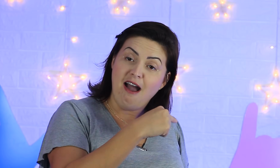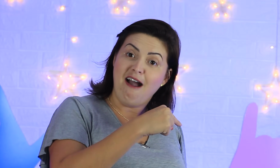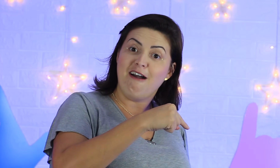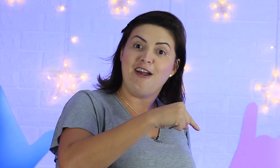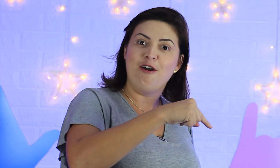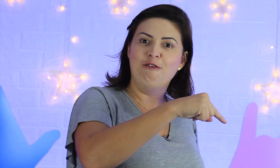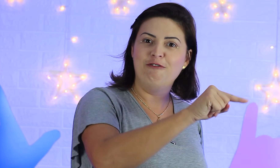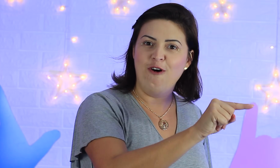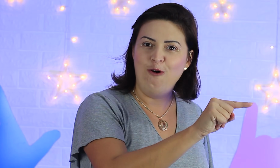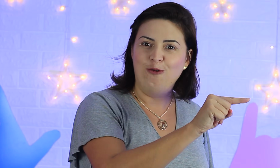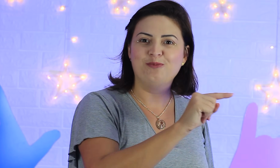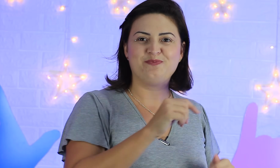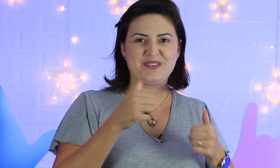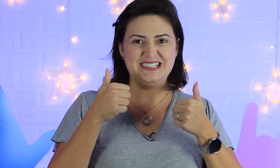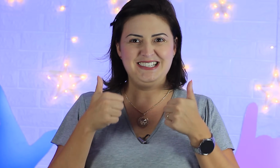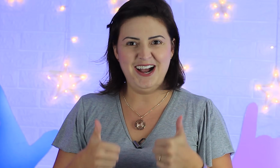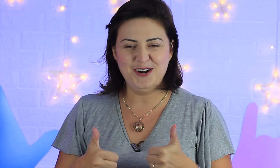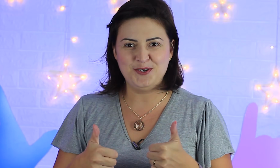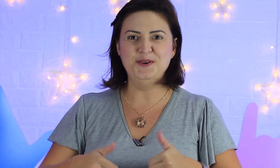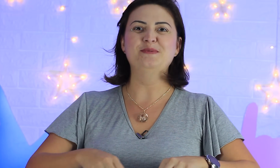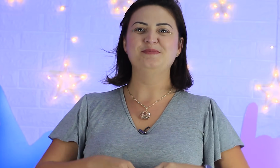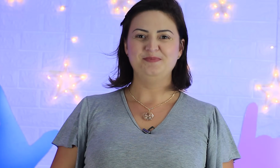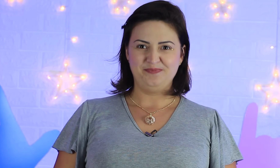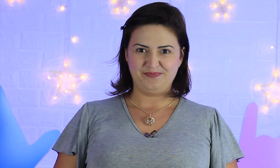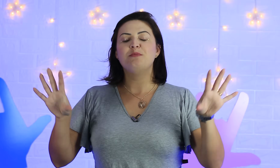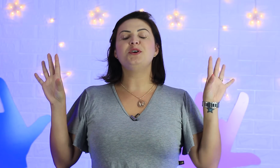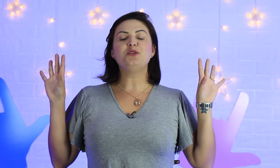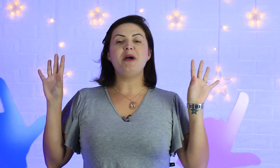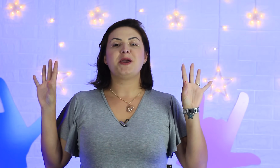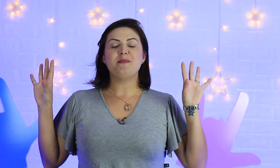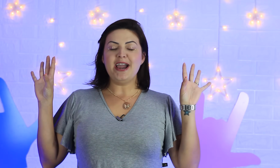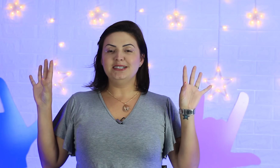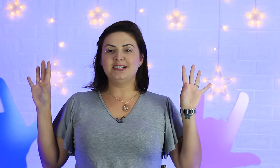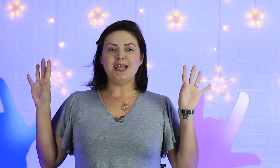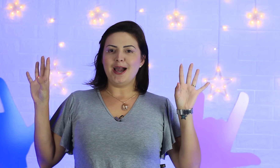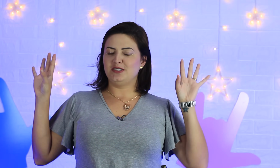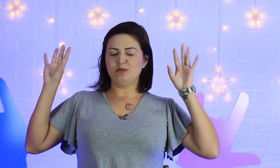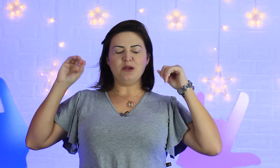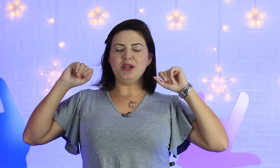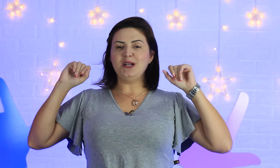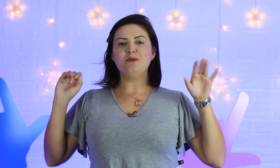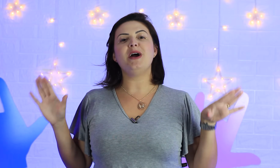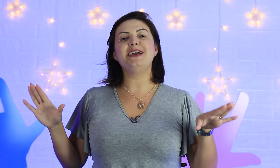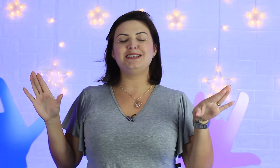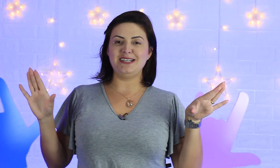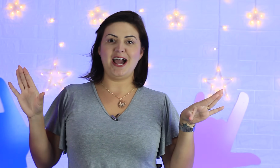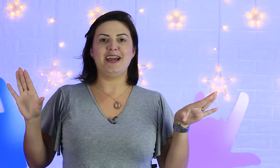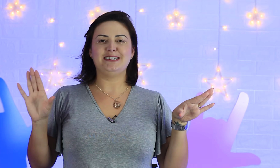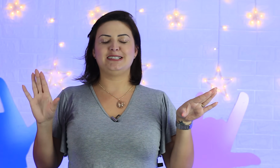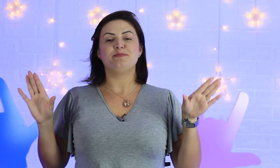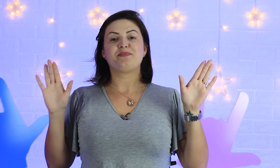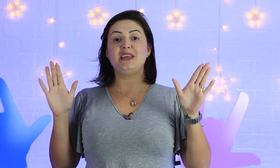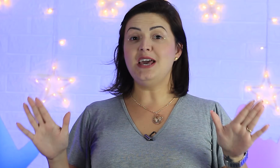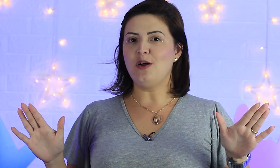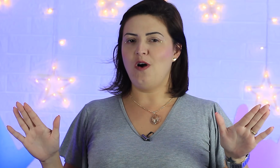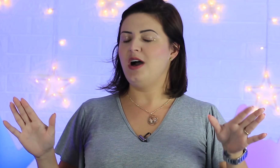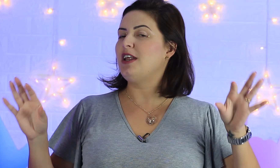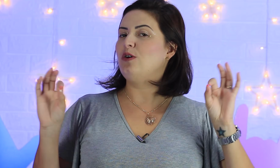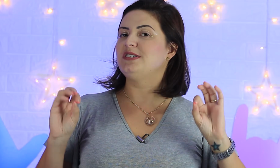eu vou. Certo? Muito bem. Mais sinais. Vamos aprender mais sinais. E agora, o